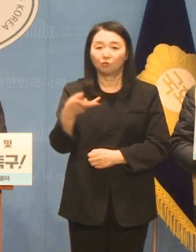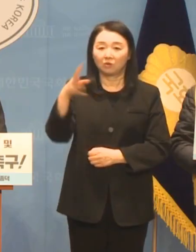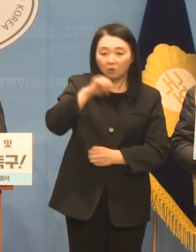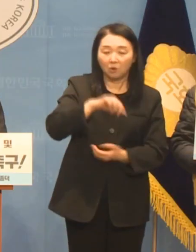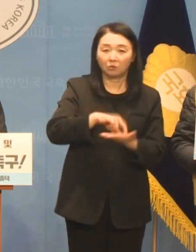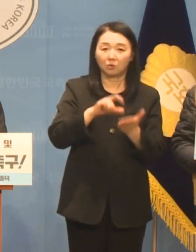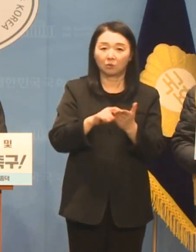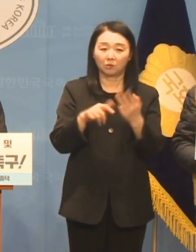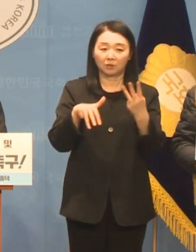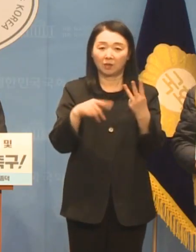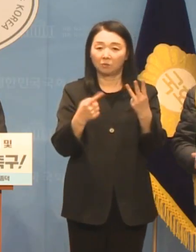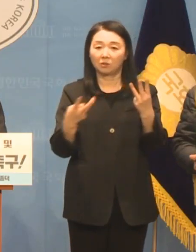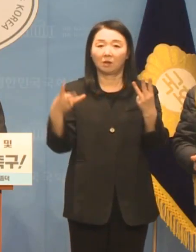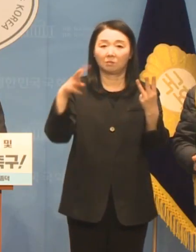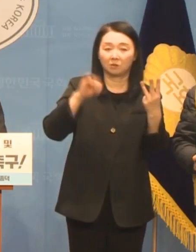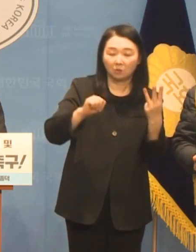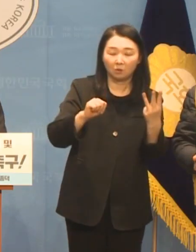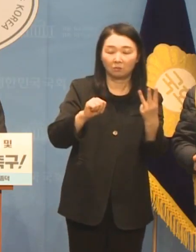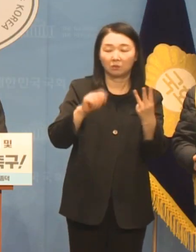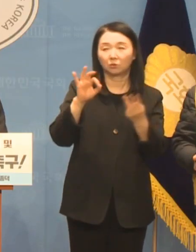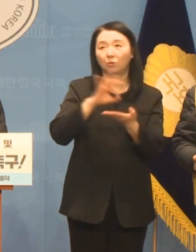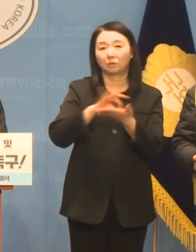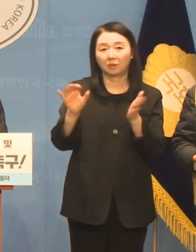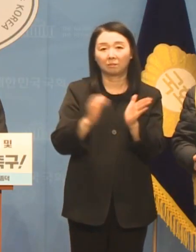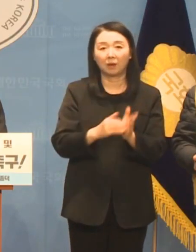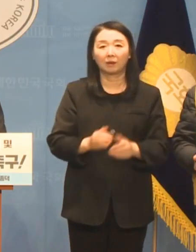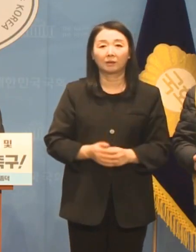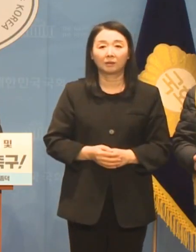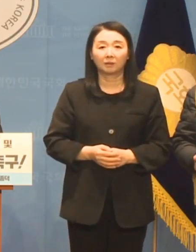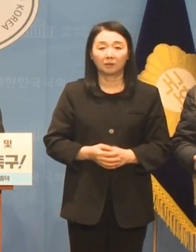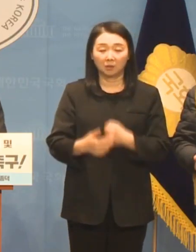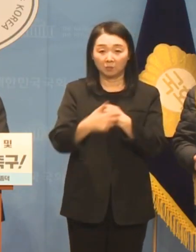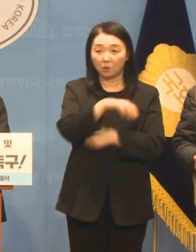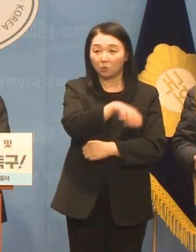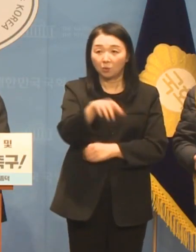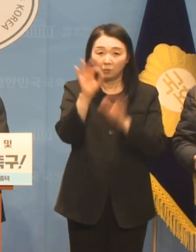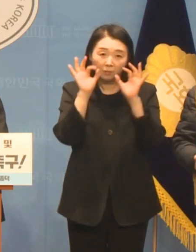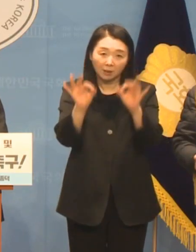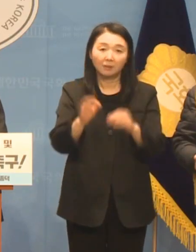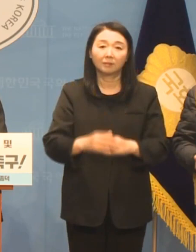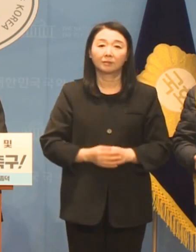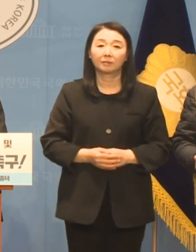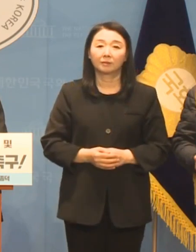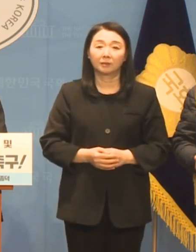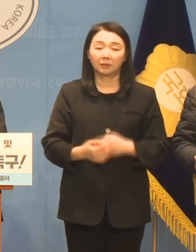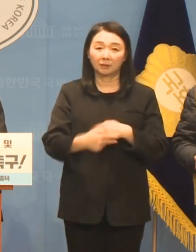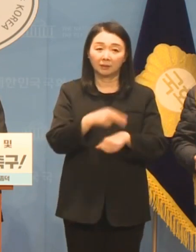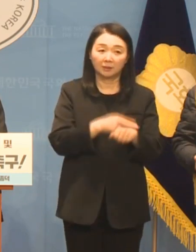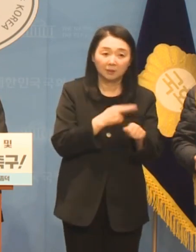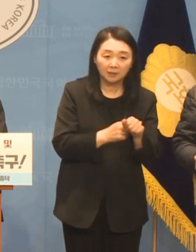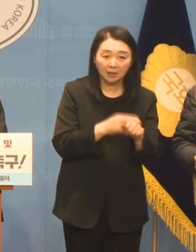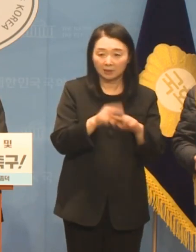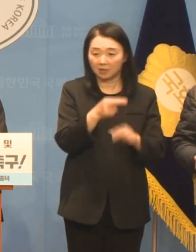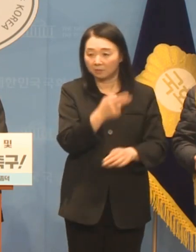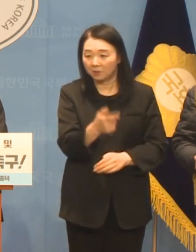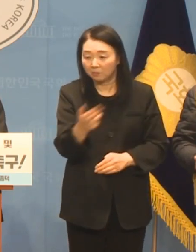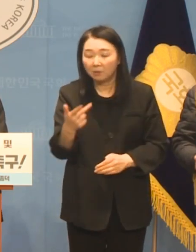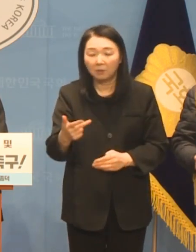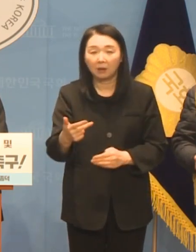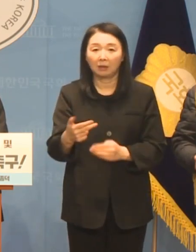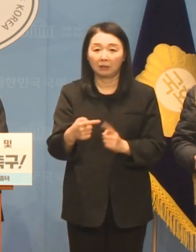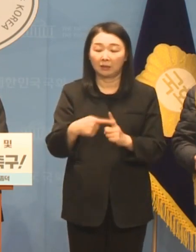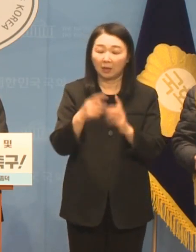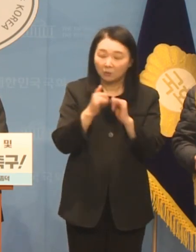3조 3천억 원의 혈세가 들어갔습니다. 병원 현장을 한번 보십시오. 의사들의 빈자리를 채우고 있는